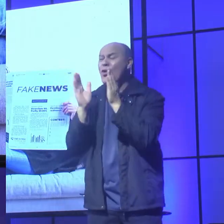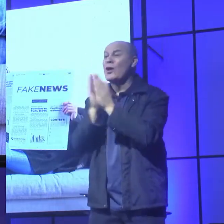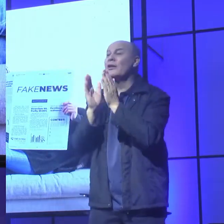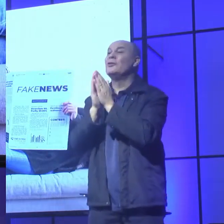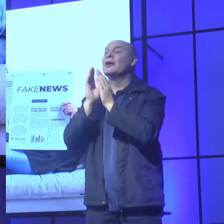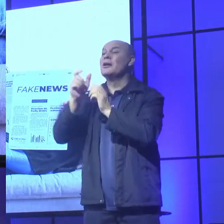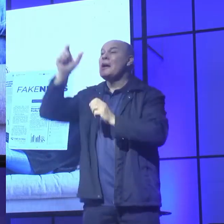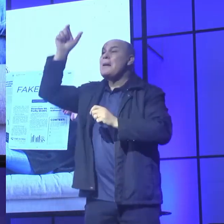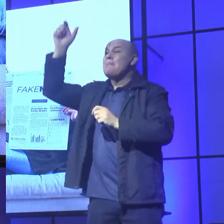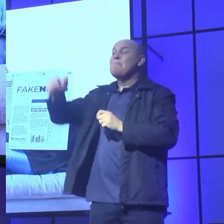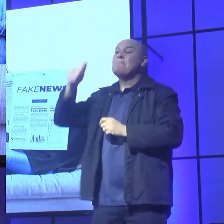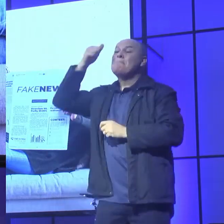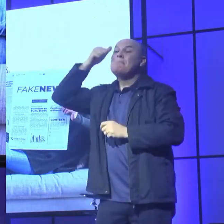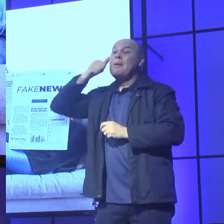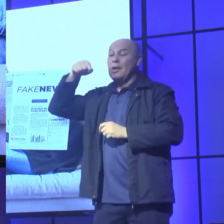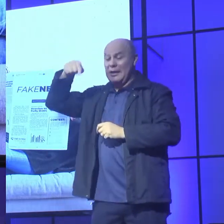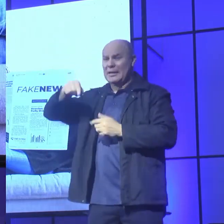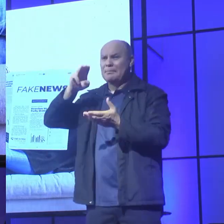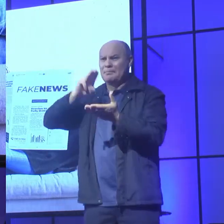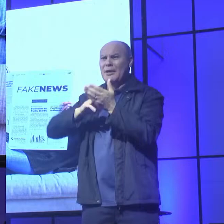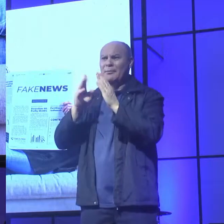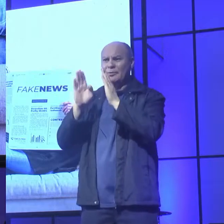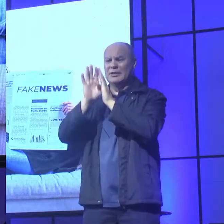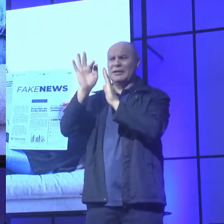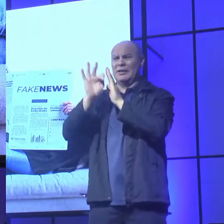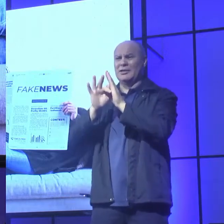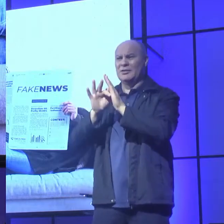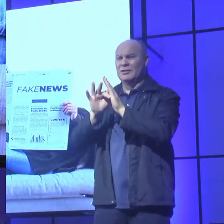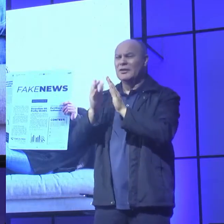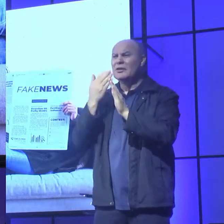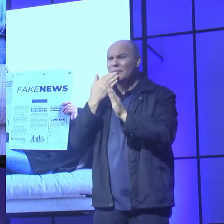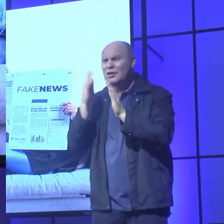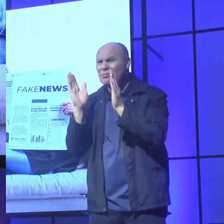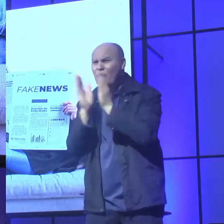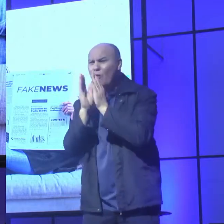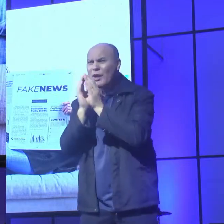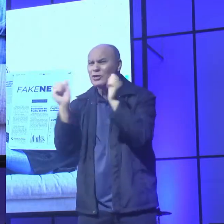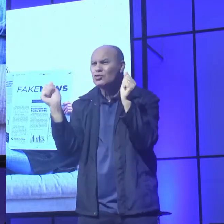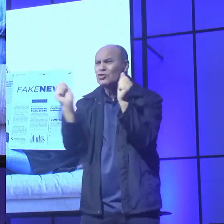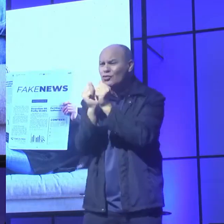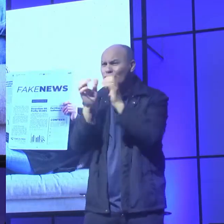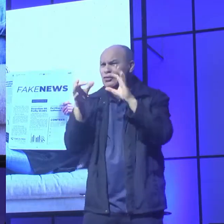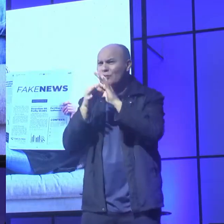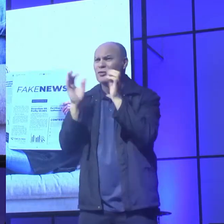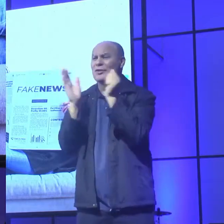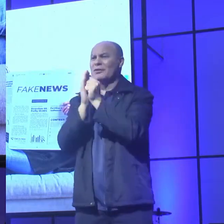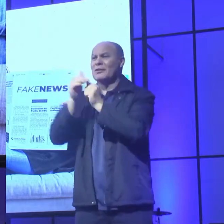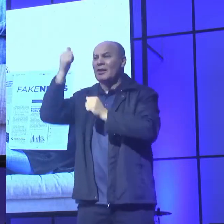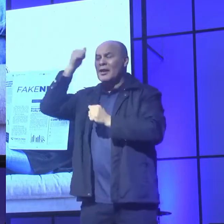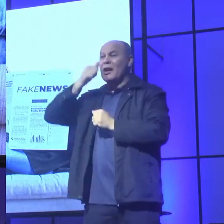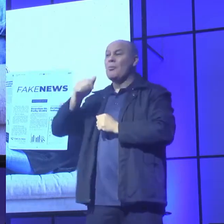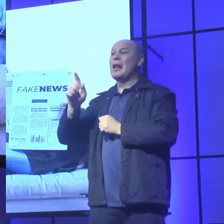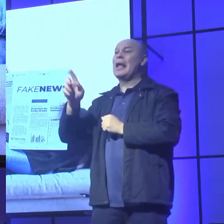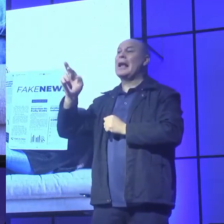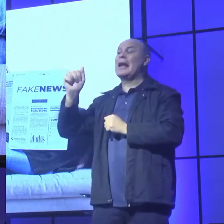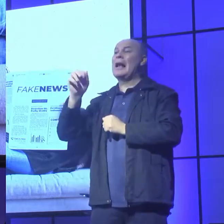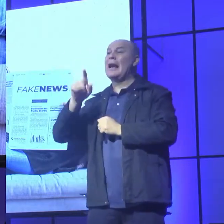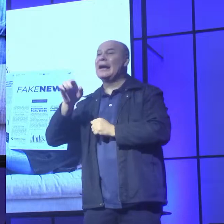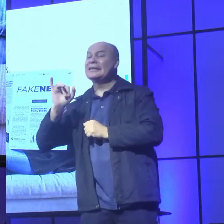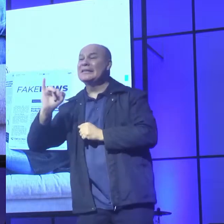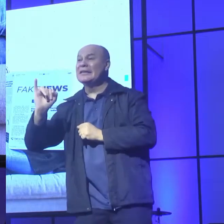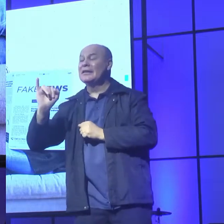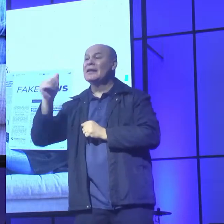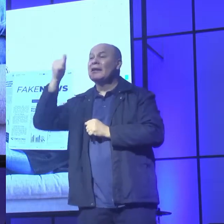igreja, a Grazi. Eu queria aproveitar esse momento com você, e nós orarmos, intercedemos por ela. Há mais de 5 meses, ela